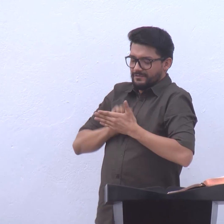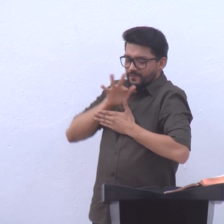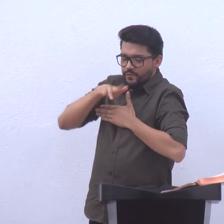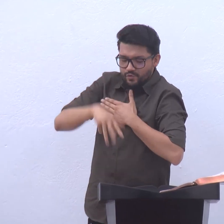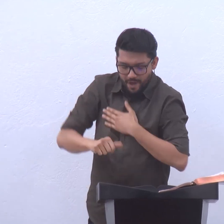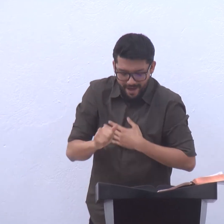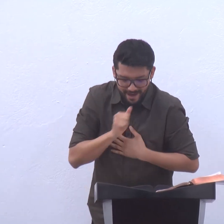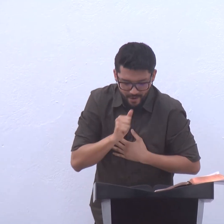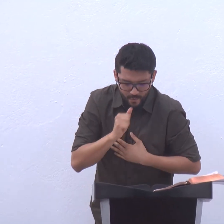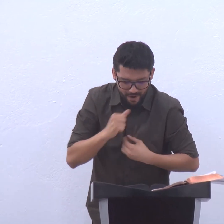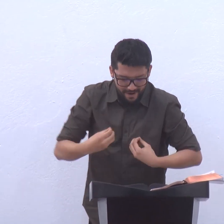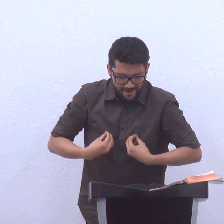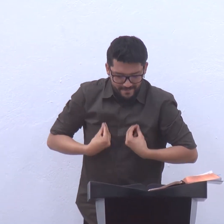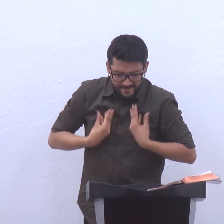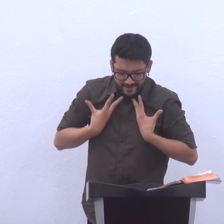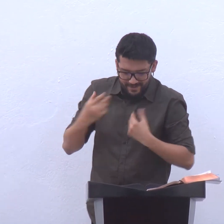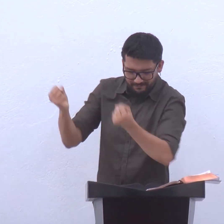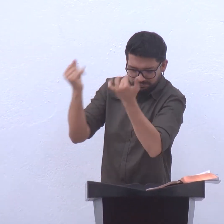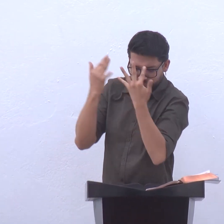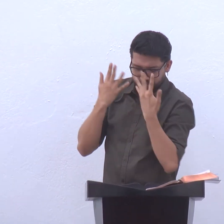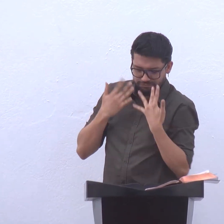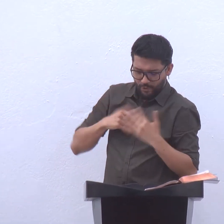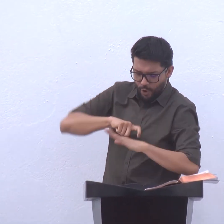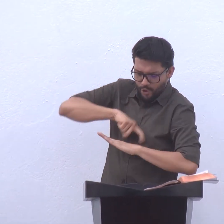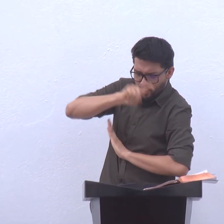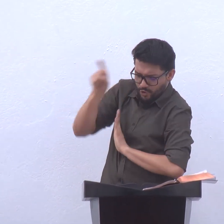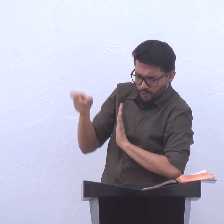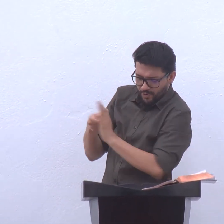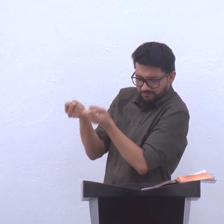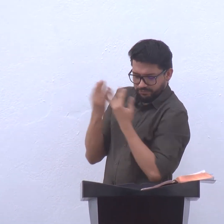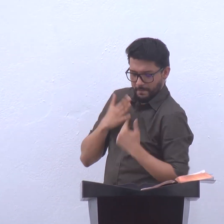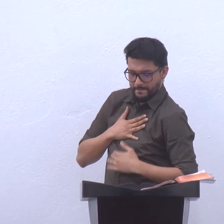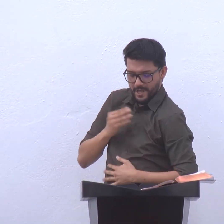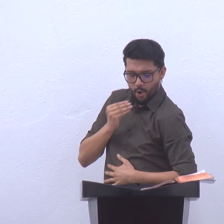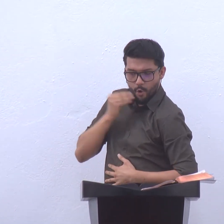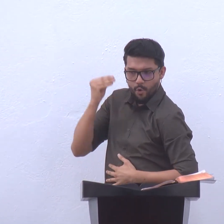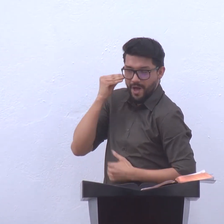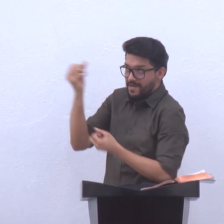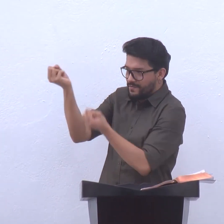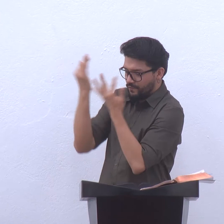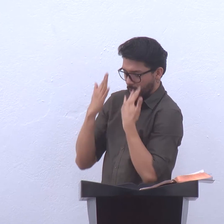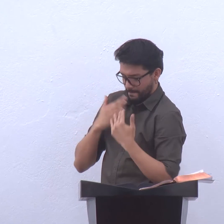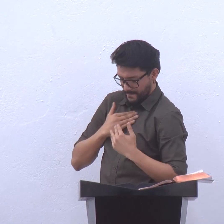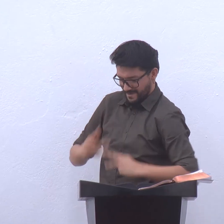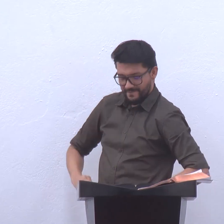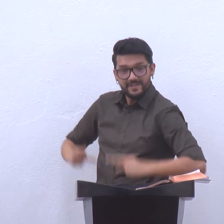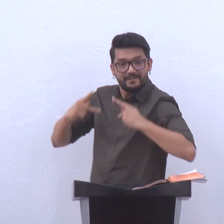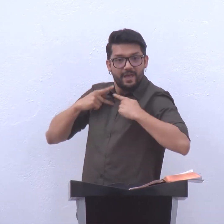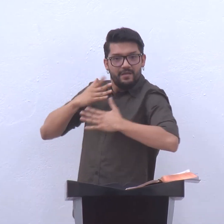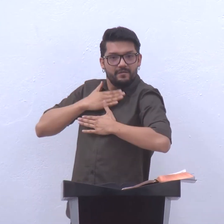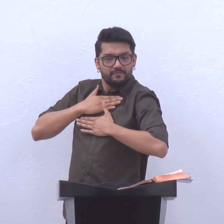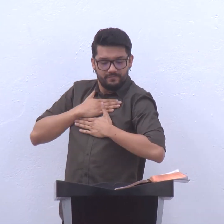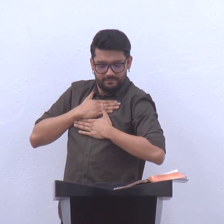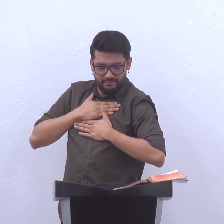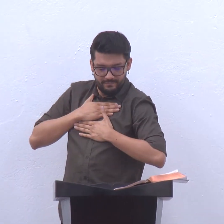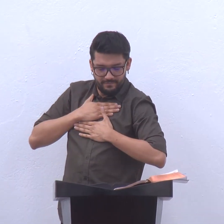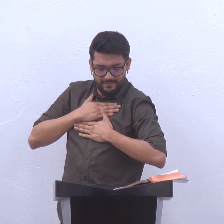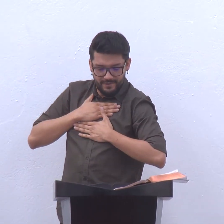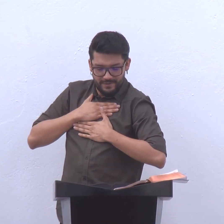fuente de toda nuestra necesidad espiritual. Él es la fuente de todo lo que necesitamos en nuestro hogar. Él es la fuente